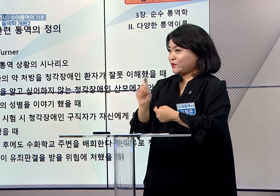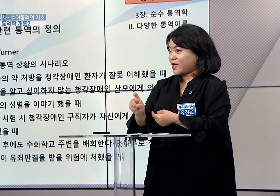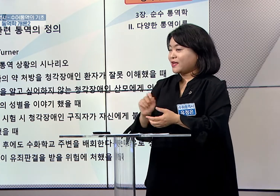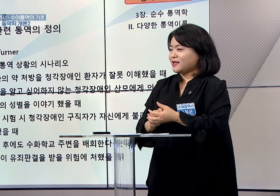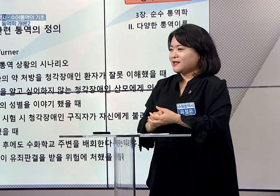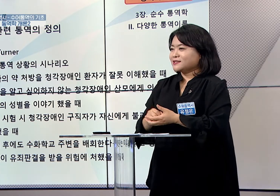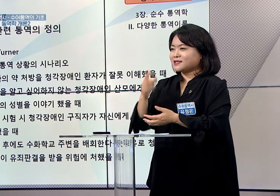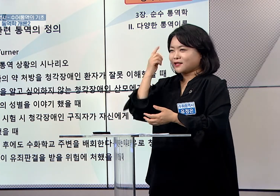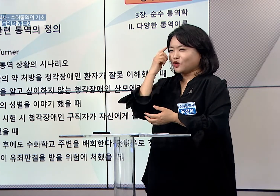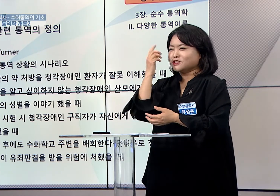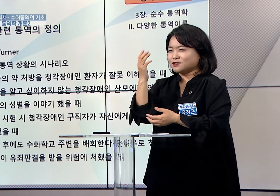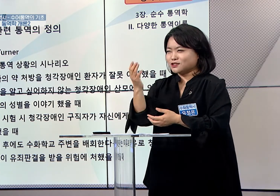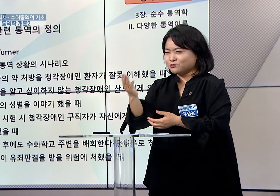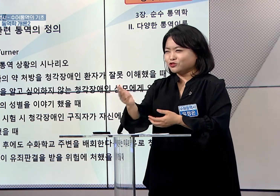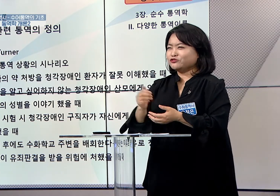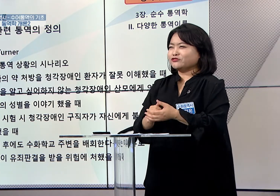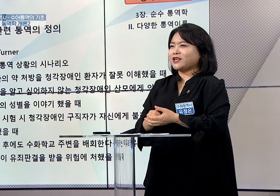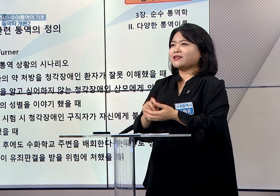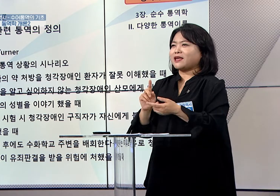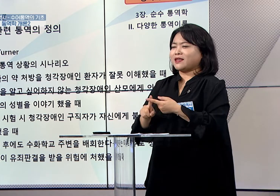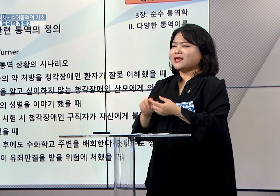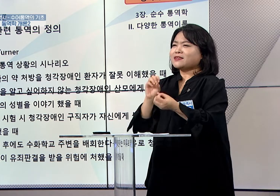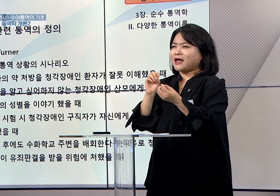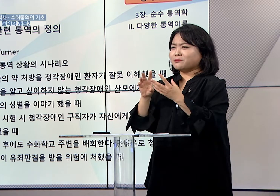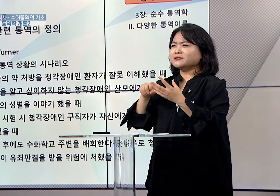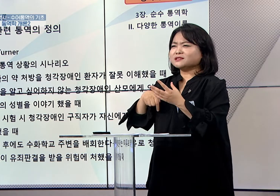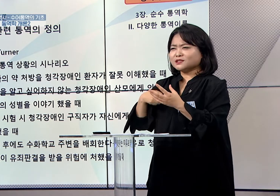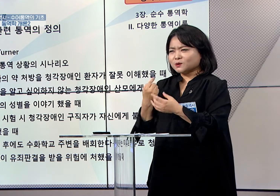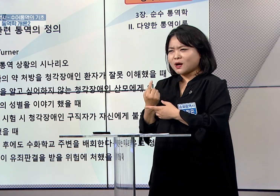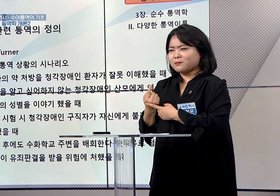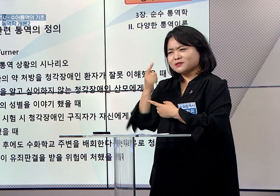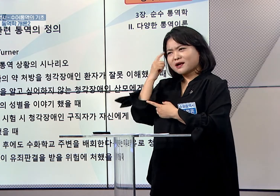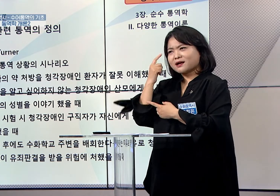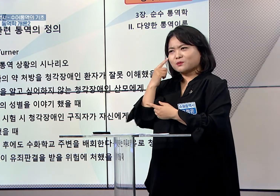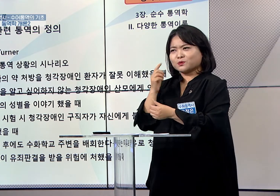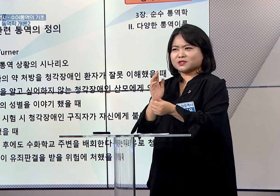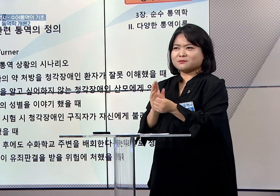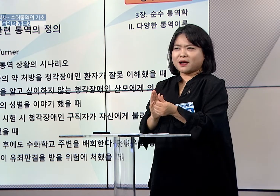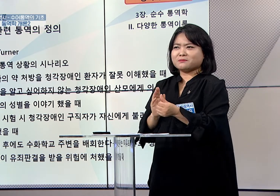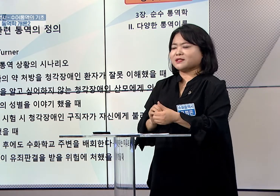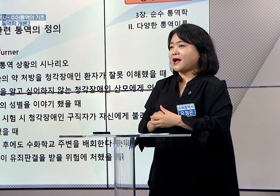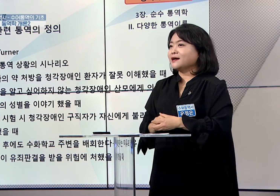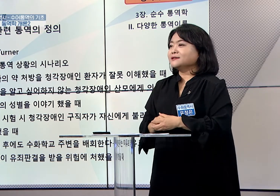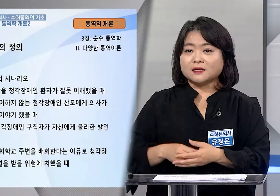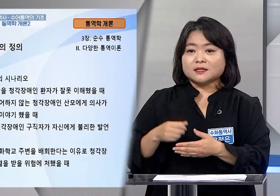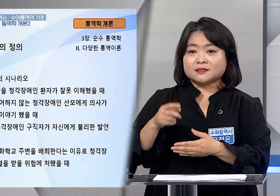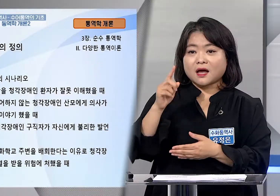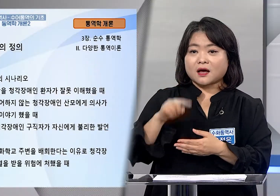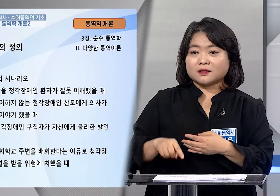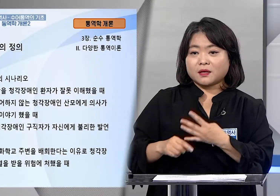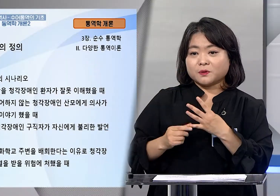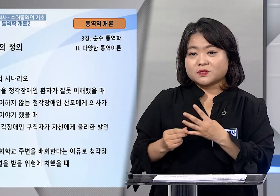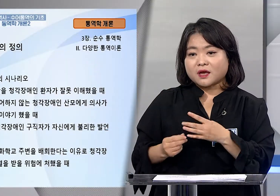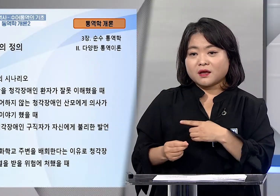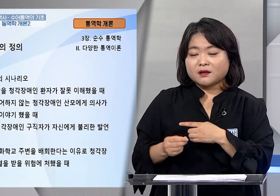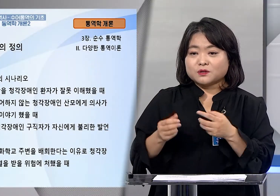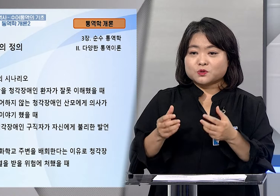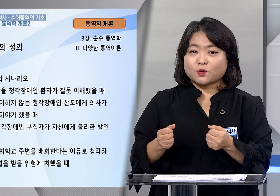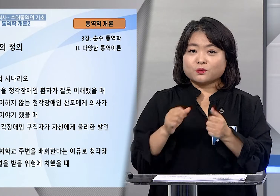제가 던지는 질문에 대한 답을 스스로 한번 생각해 보시기 바랍니다. 자, 네 번째 졸업